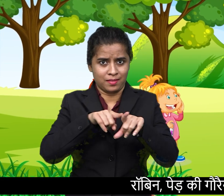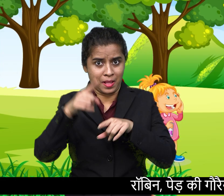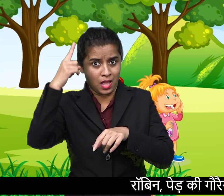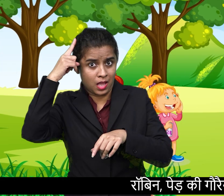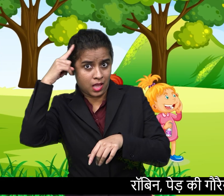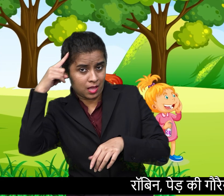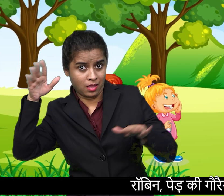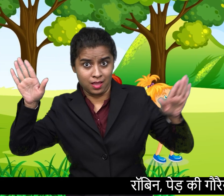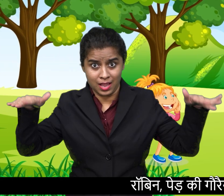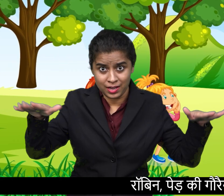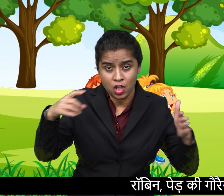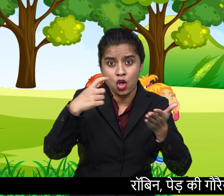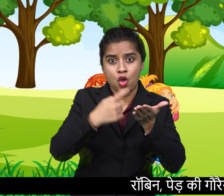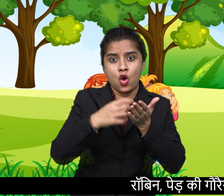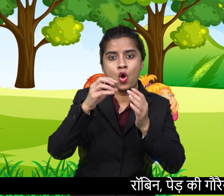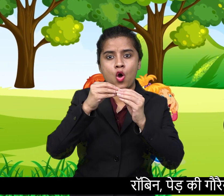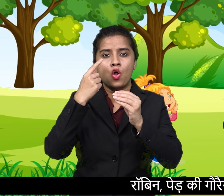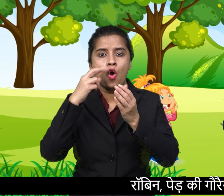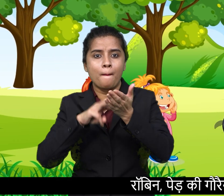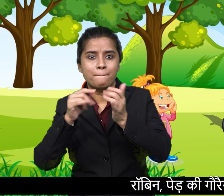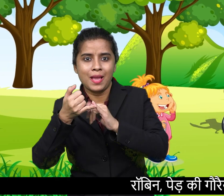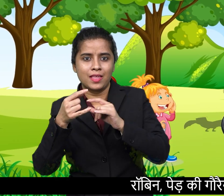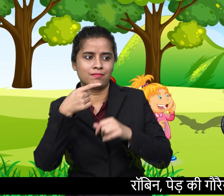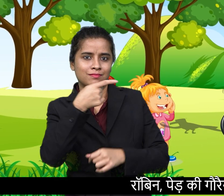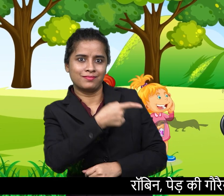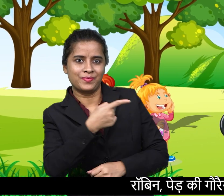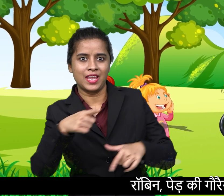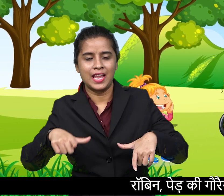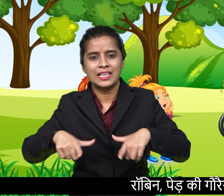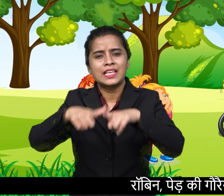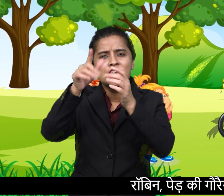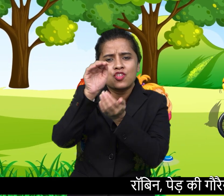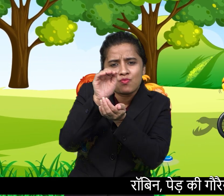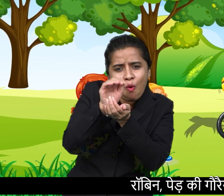रॉबिन, पेड़ की गौरैया और तोते आदि जैसे कई पक्षी